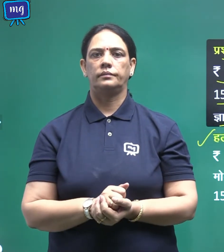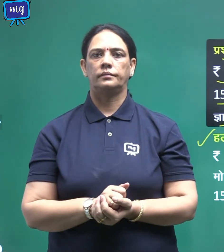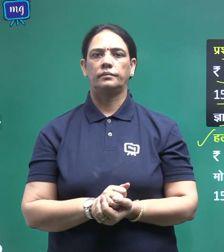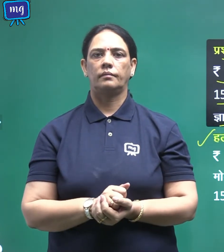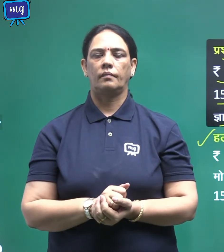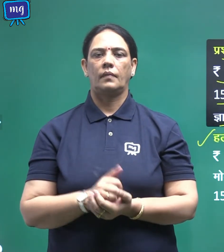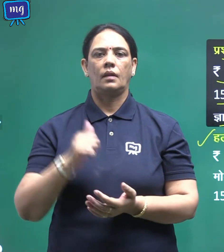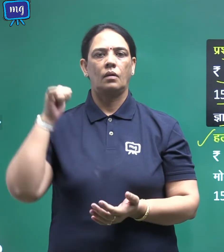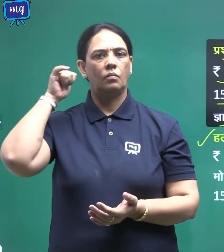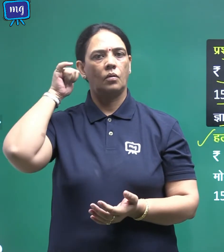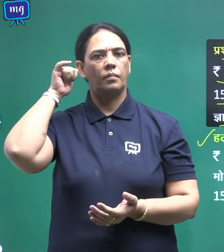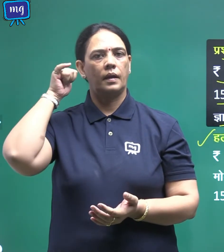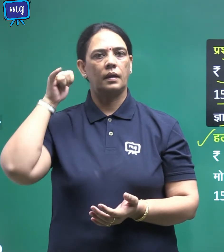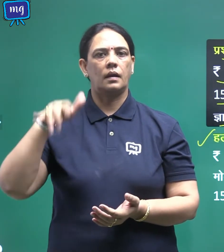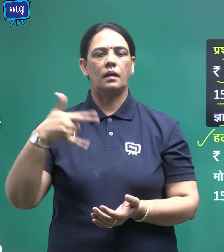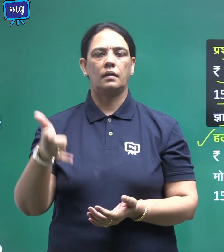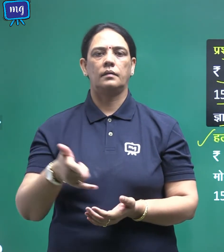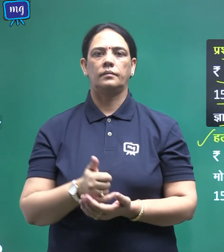मोबाइल का